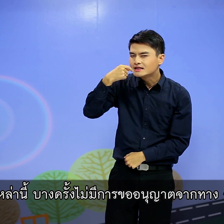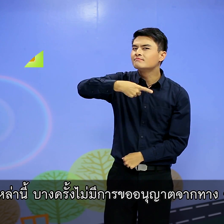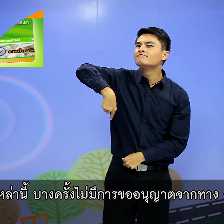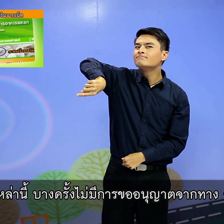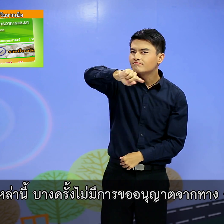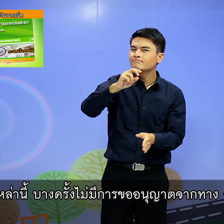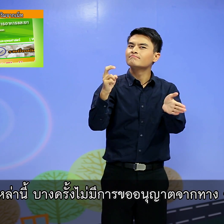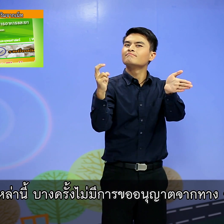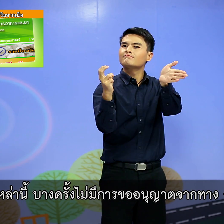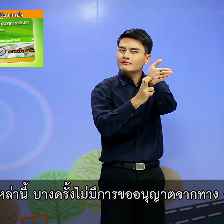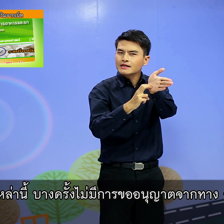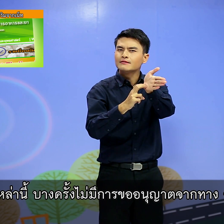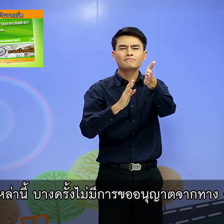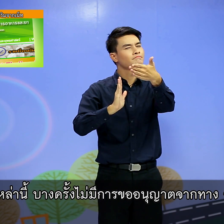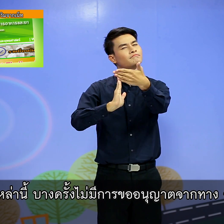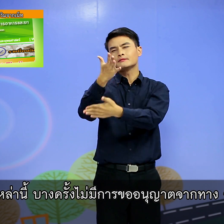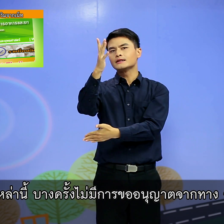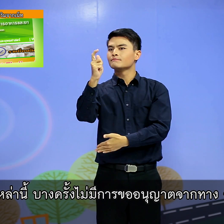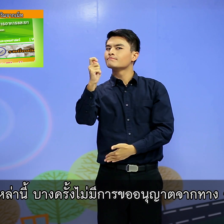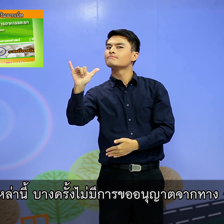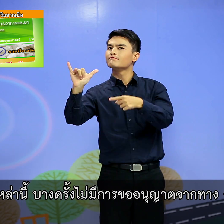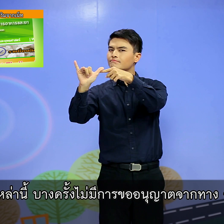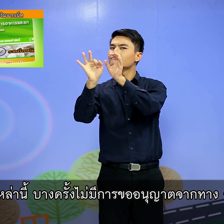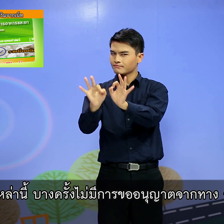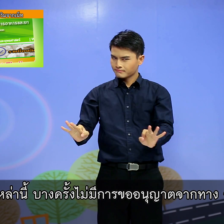การโฆษณาเหล่านี้บางครั้งไม่มีการขออนุญาตจากทางอย.